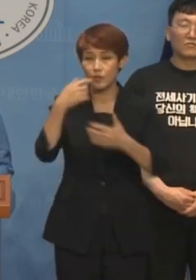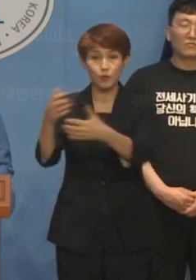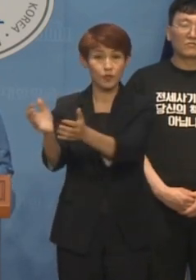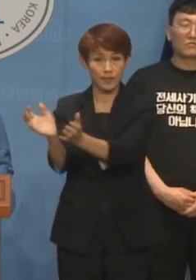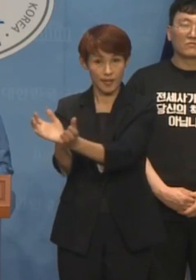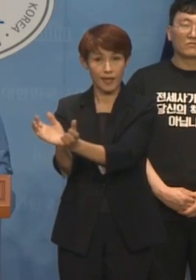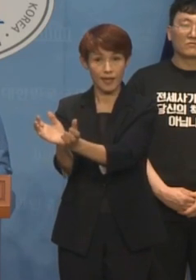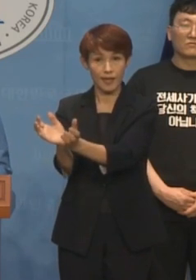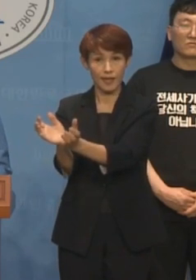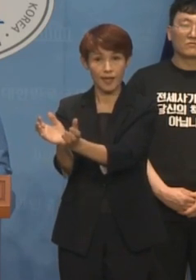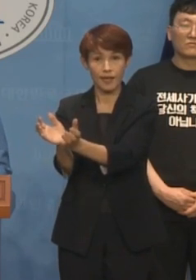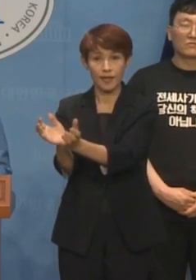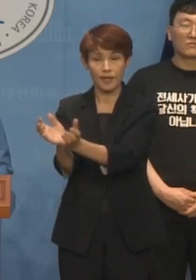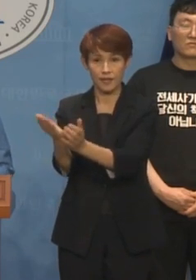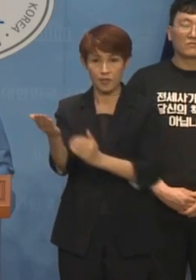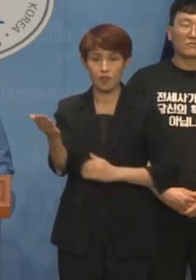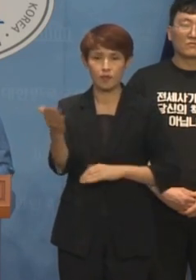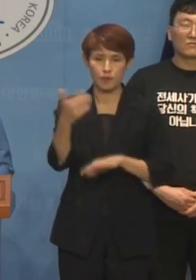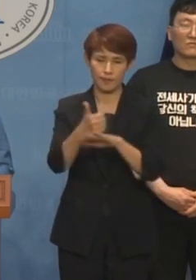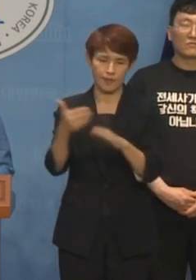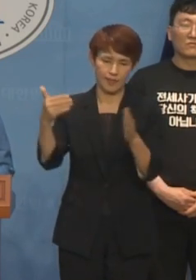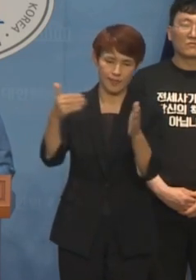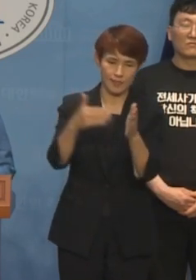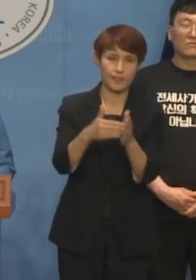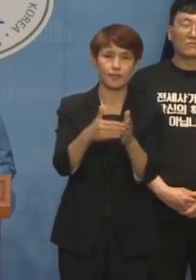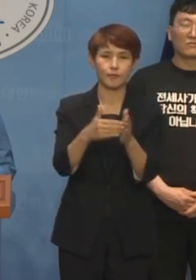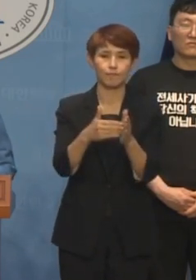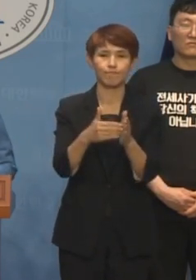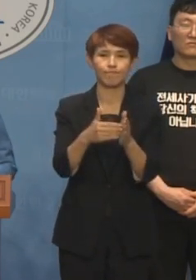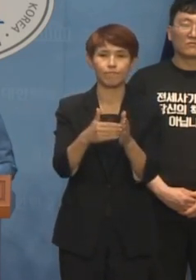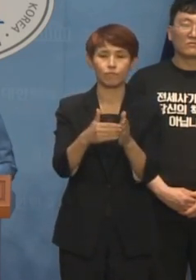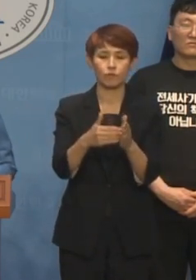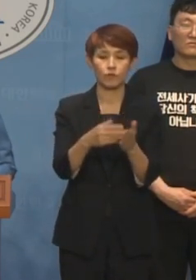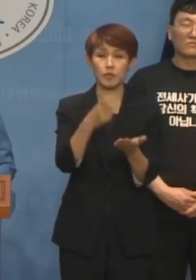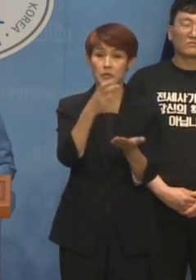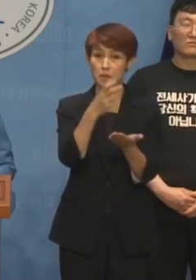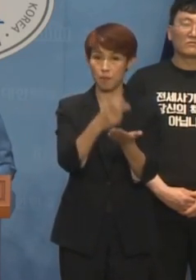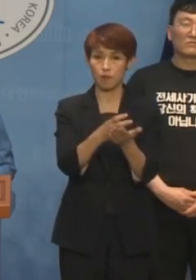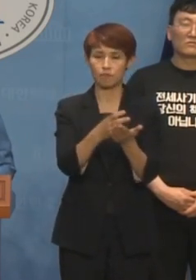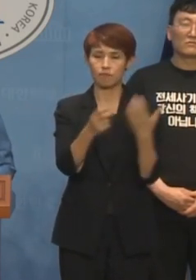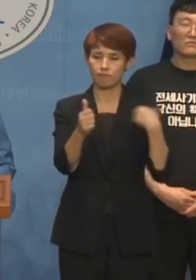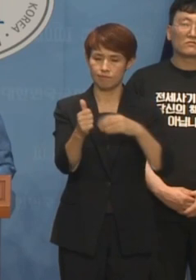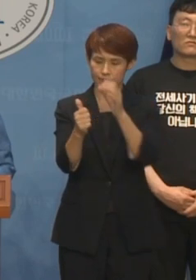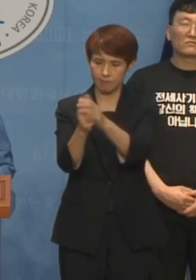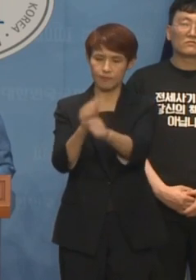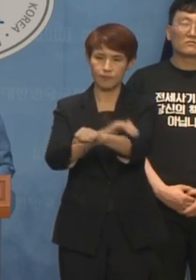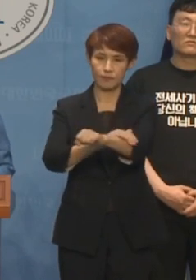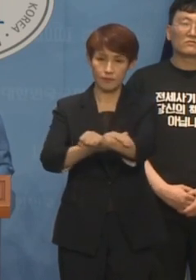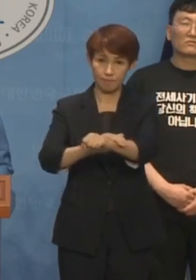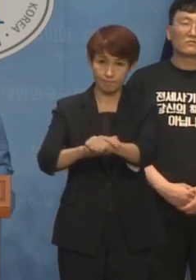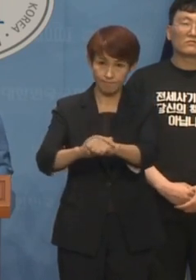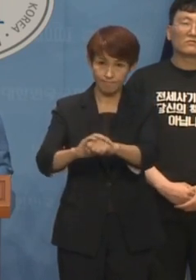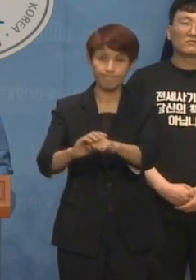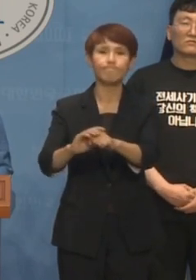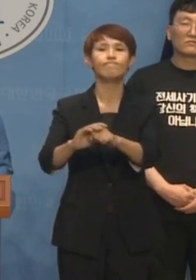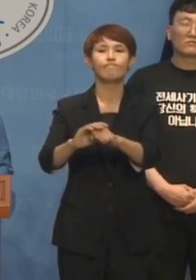더불어민주당에서 끝까지 이 법안에 책임 있는 마무리까지